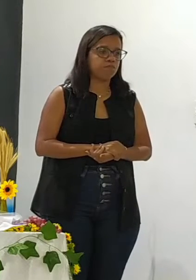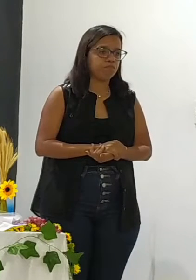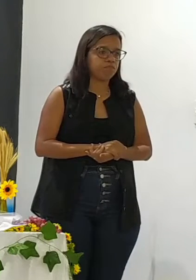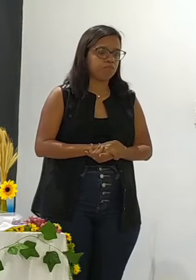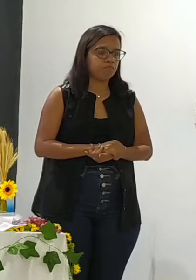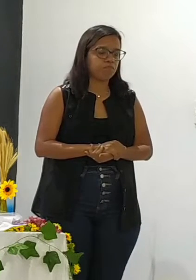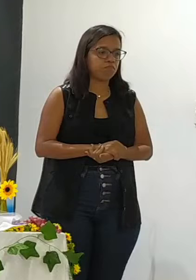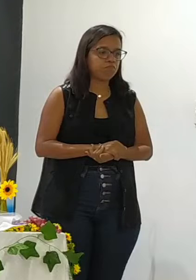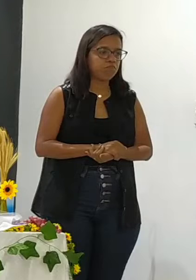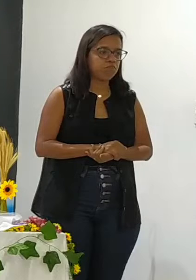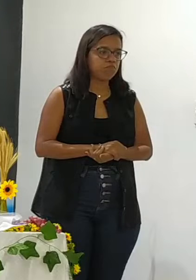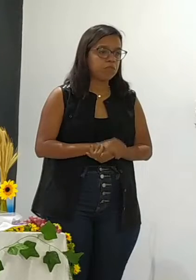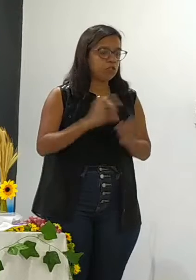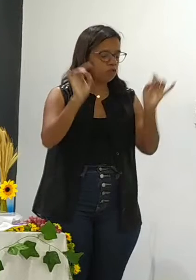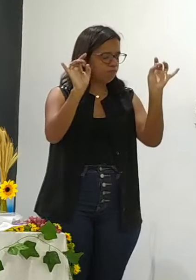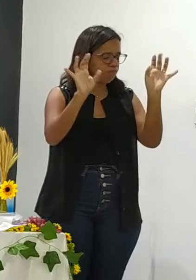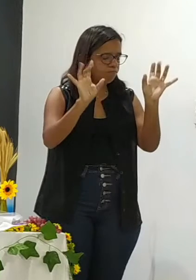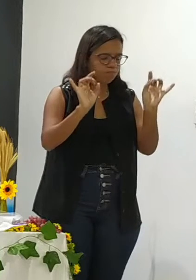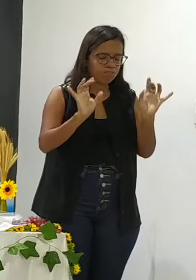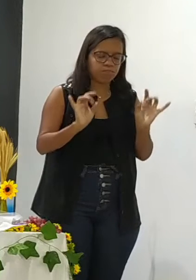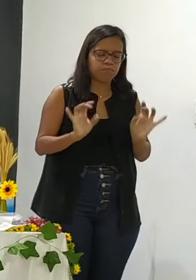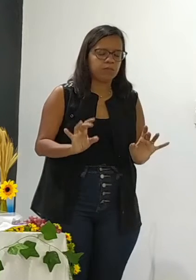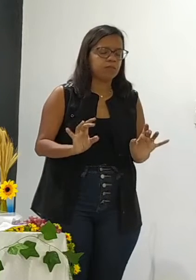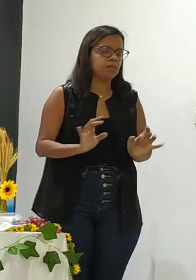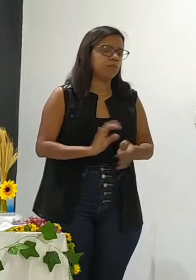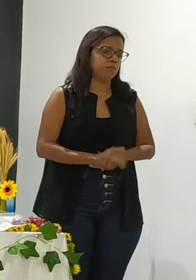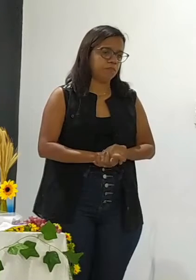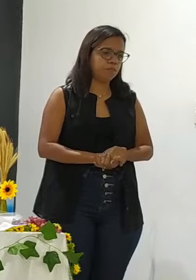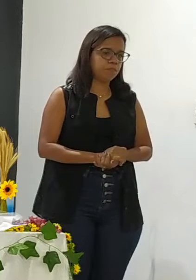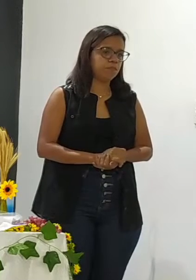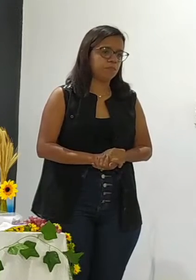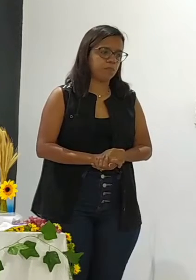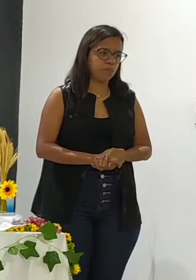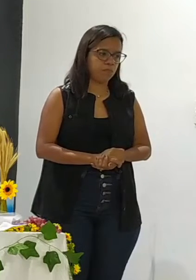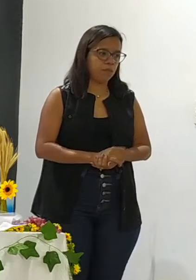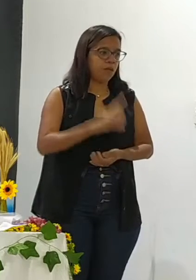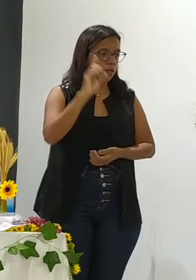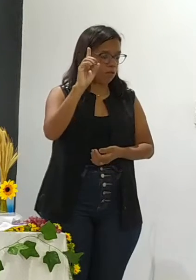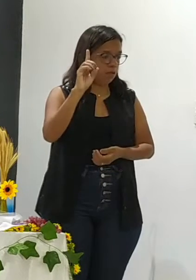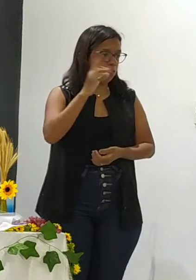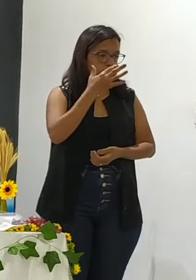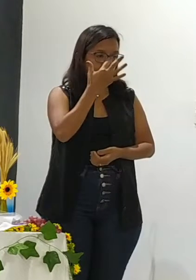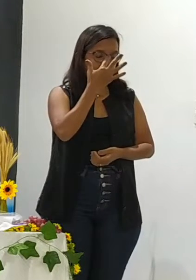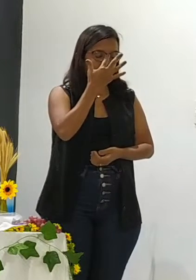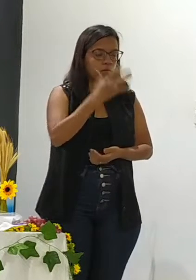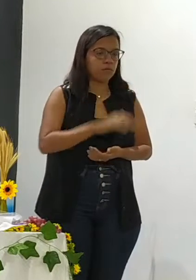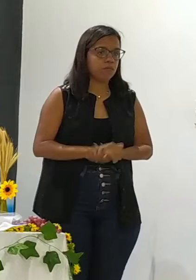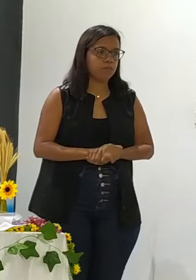muito especial. Deus, querido,